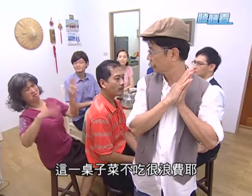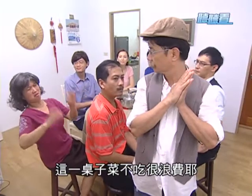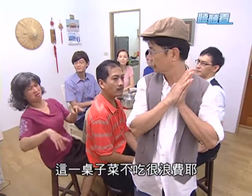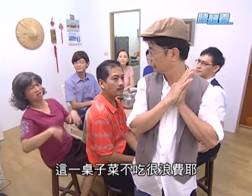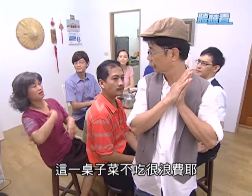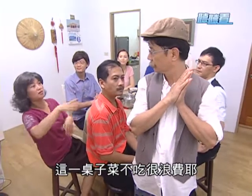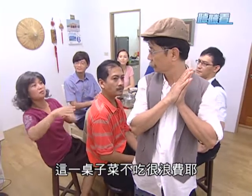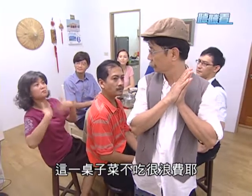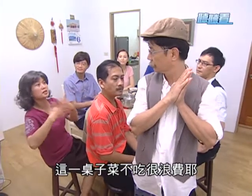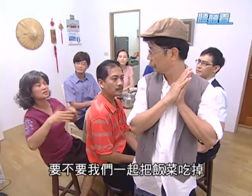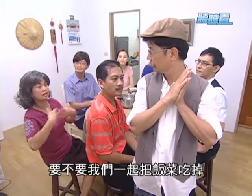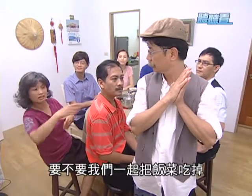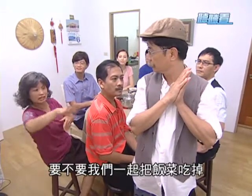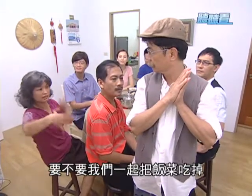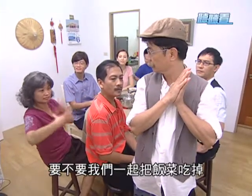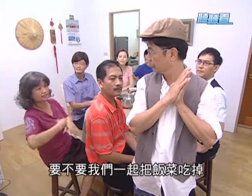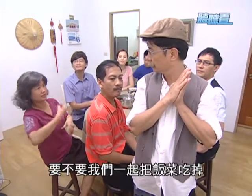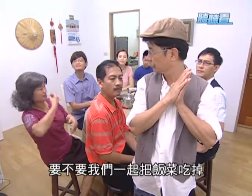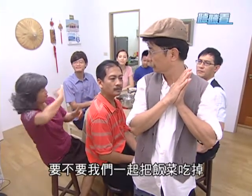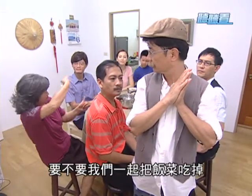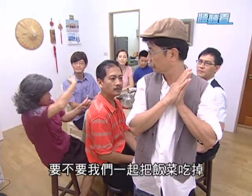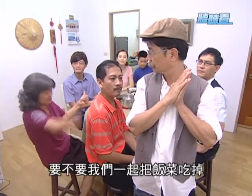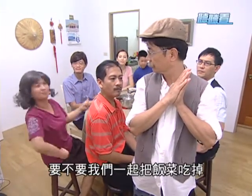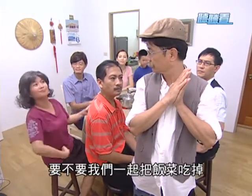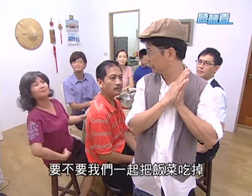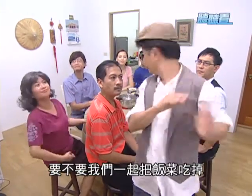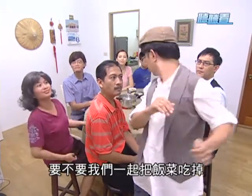呢。要不要我们一起吼把饭菜出掉？